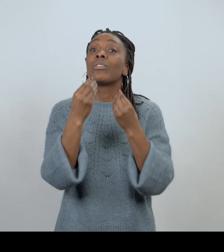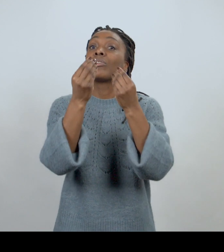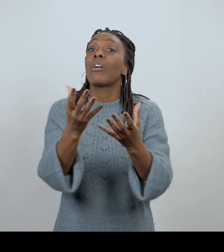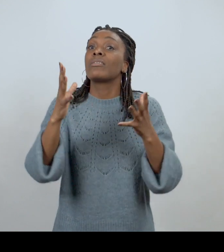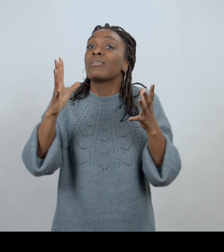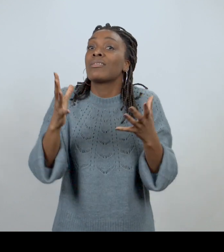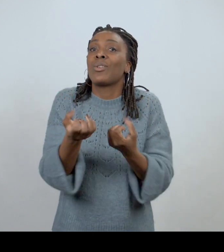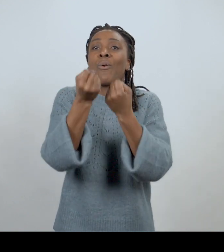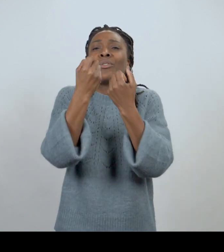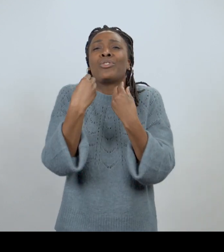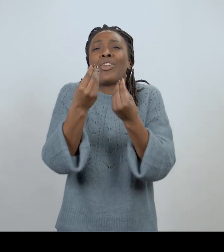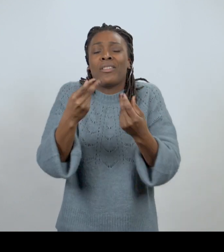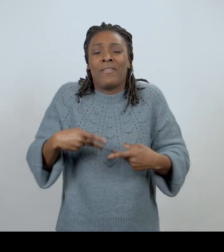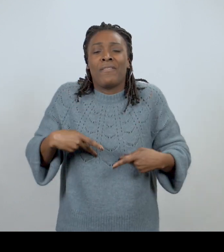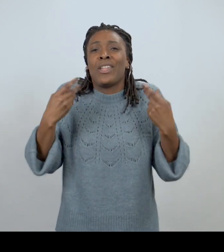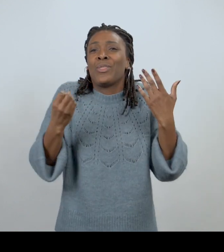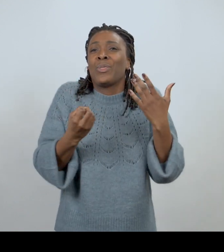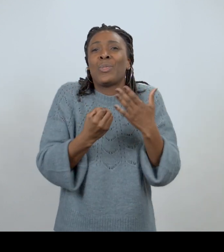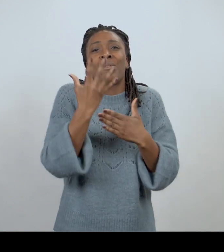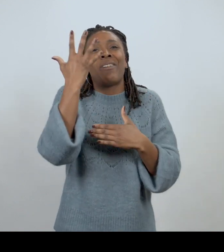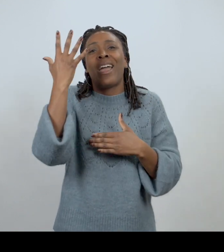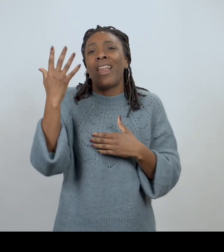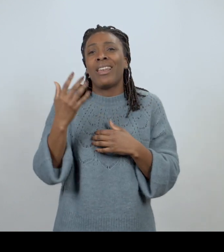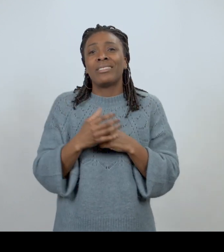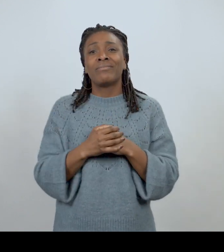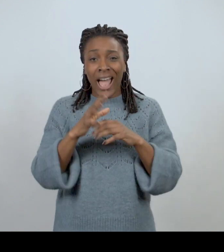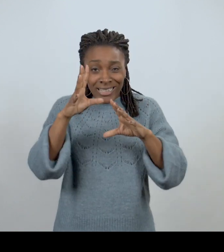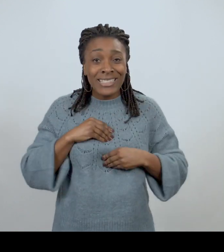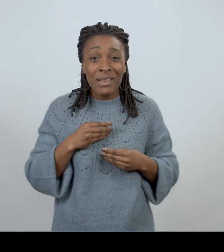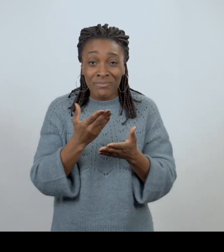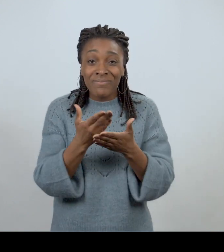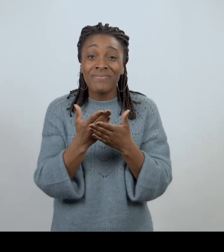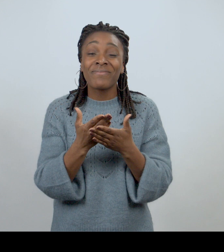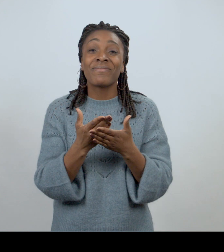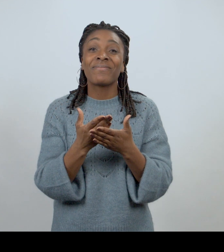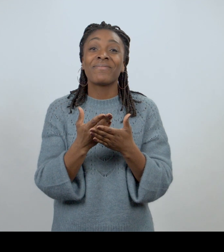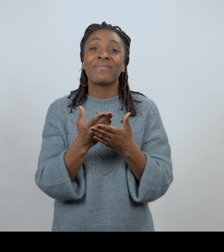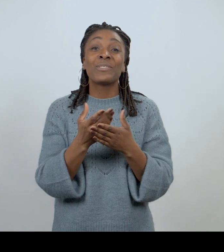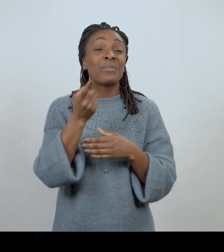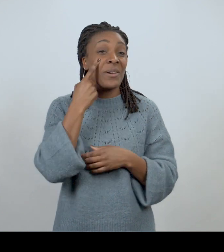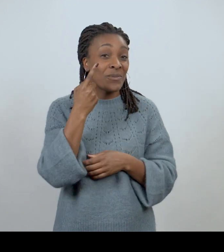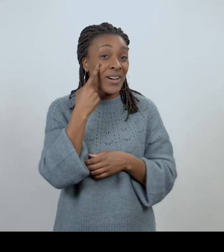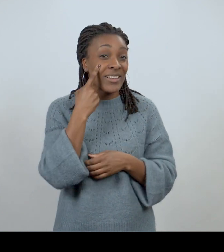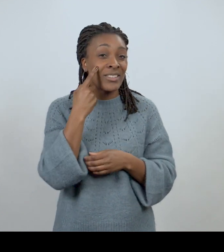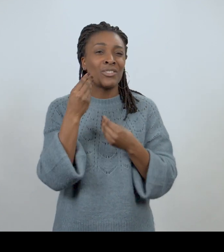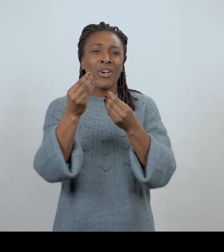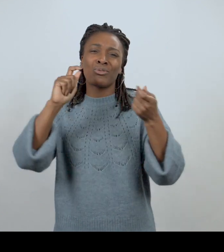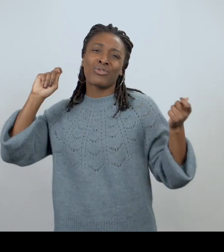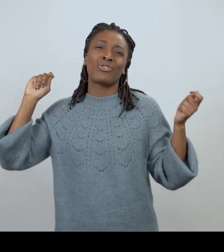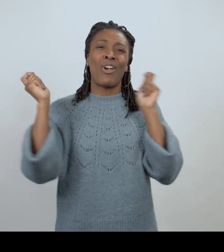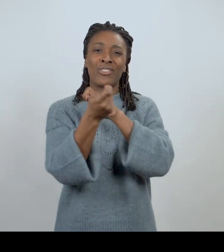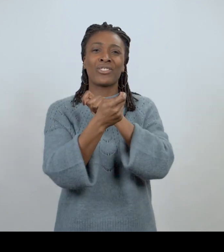te donner une vie nouvelle. Accepte-le dans ta vie et il va tout changer.